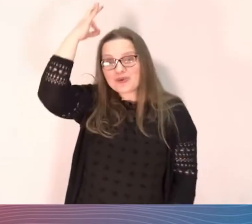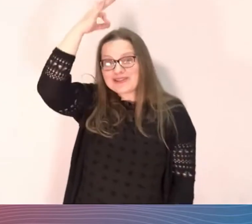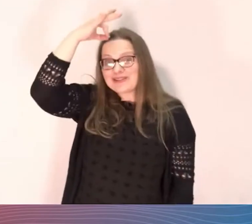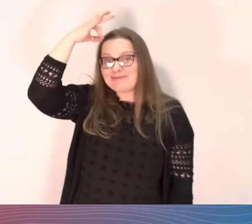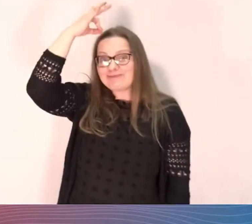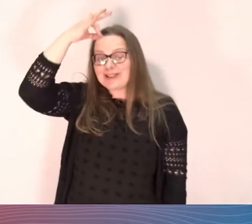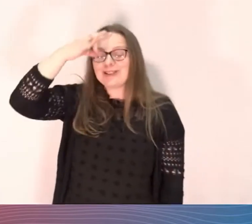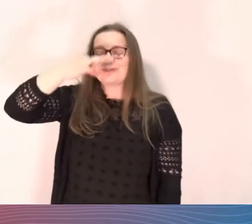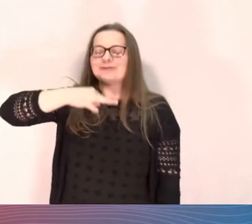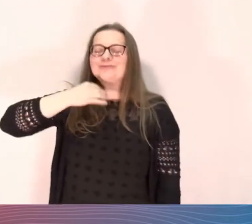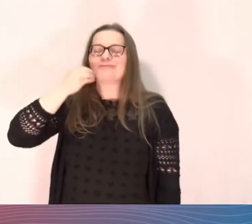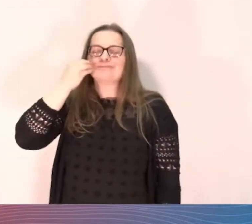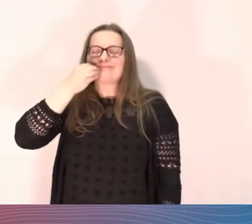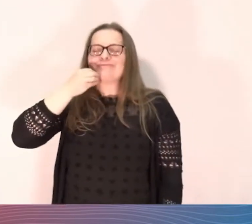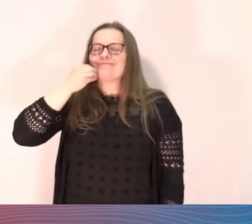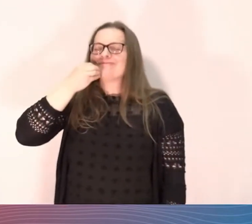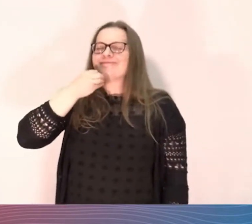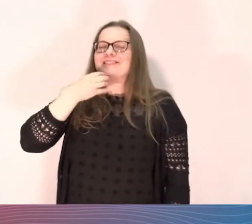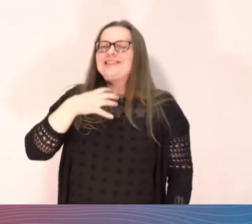a amostra.